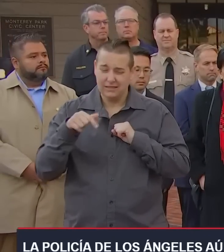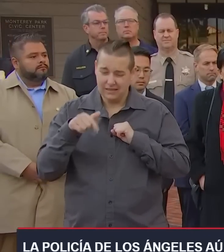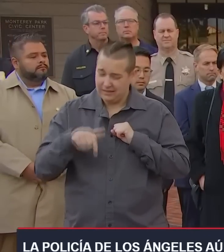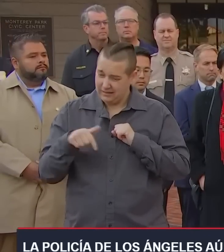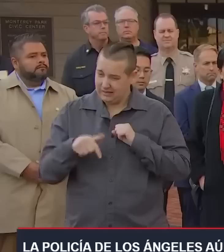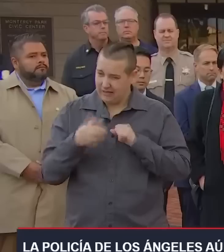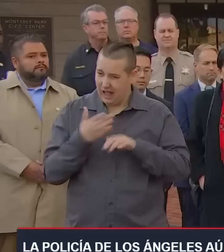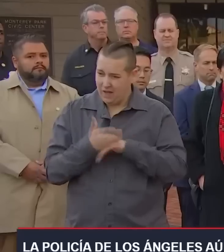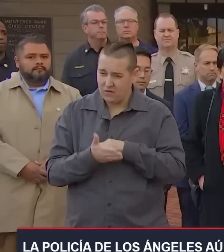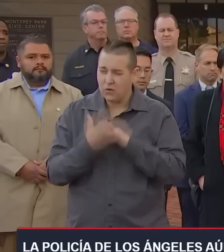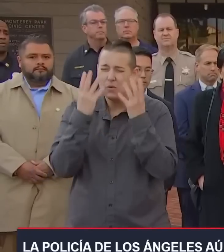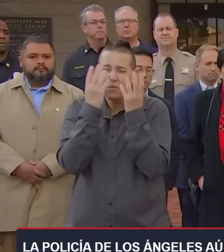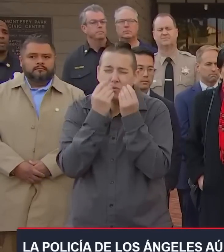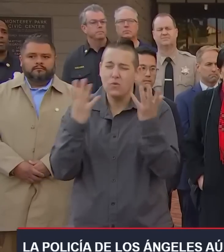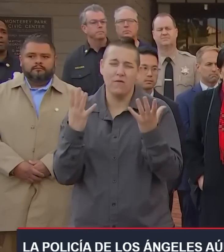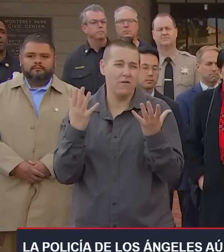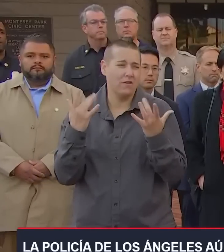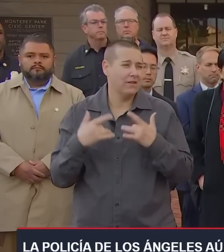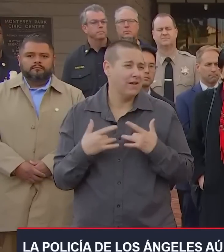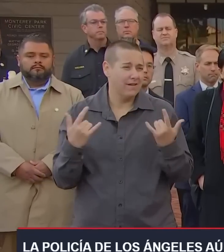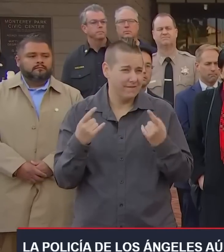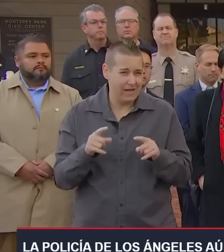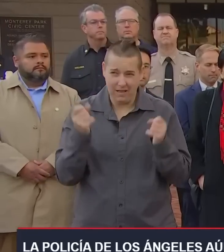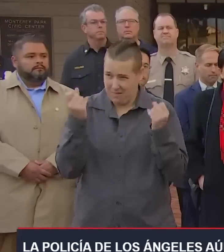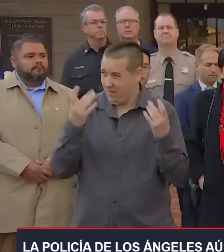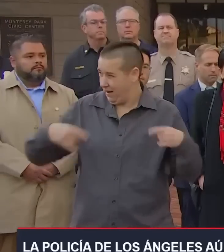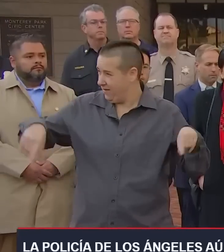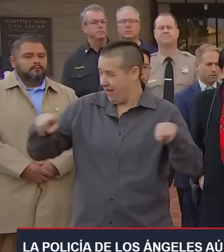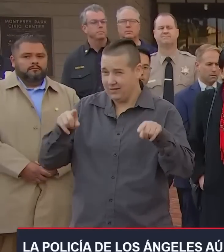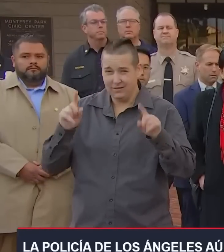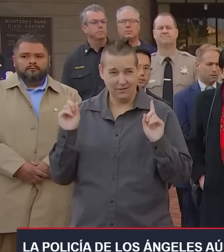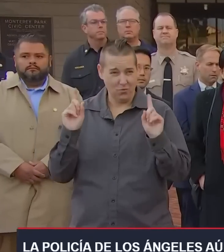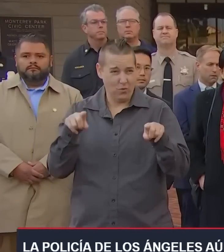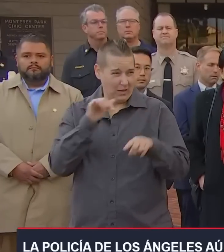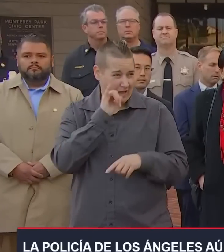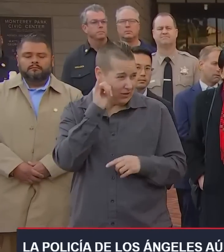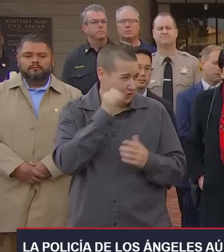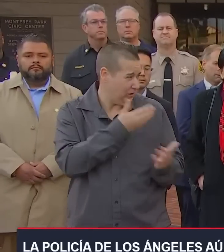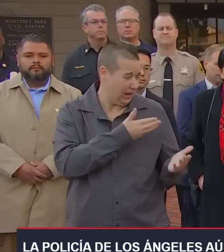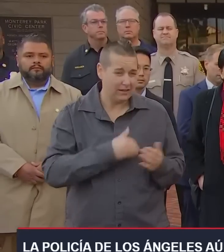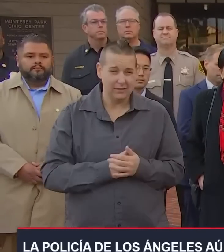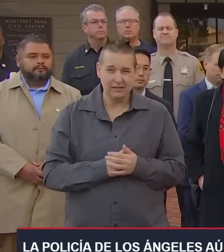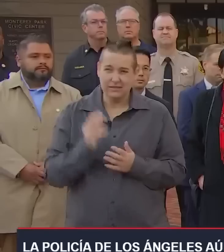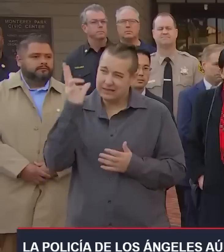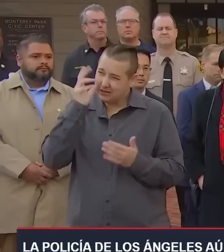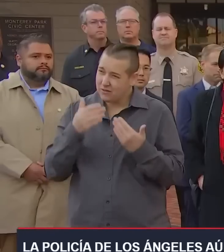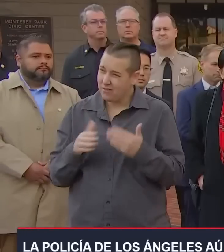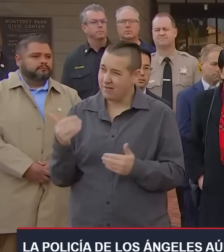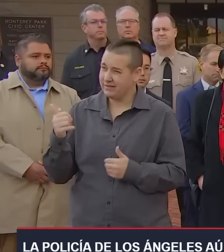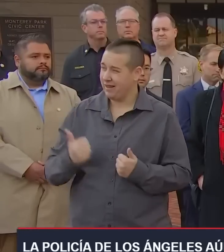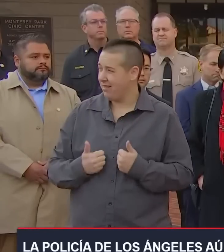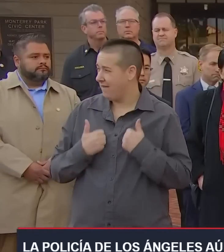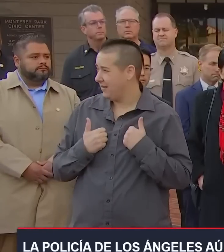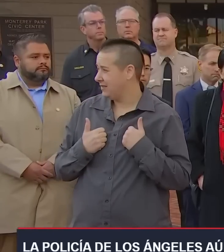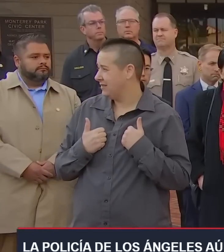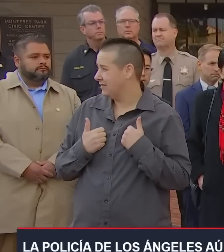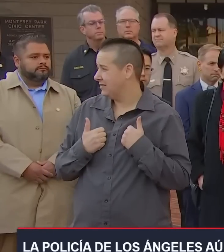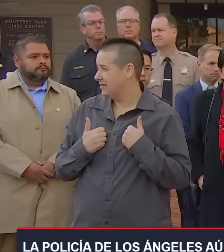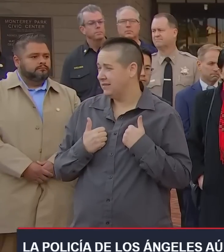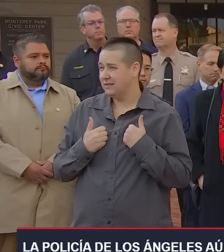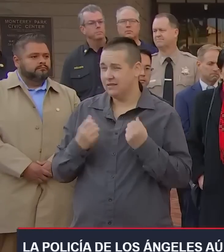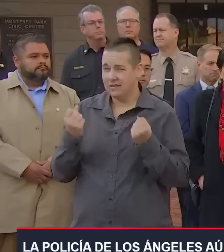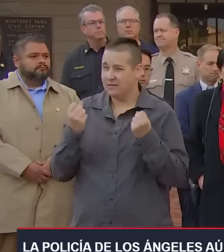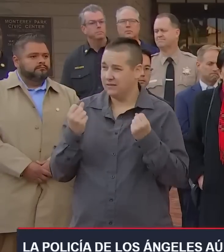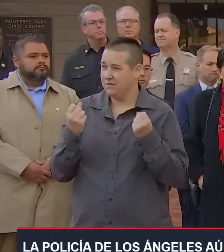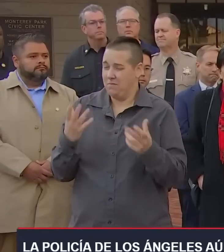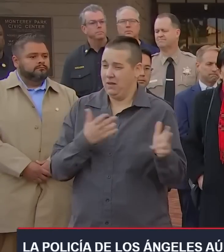estoy profundamente conmovida de saber que este hermoso evento al que asistimos ayer